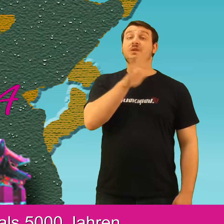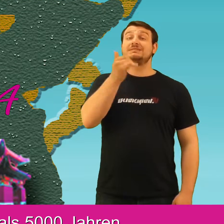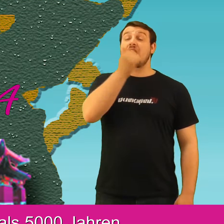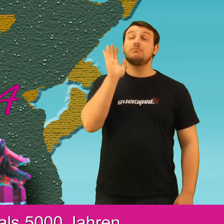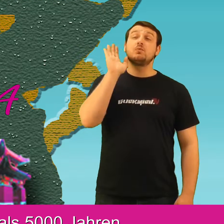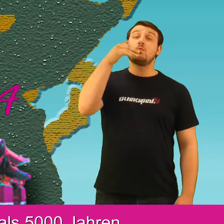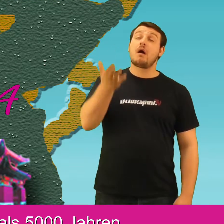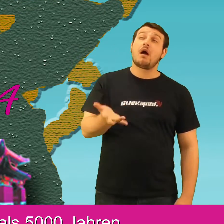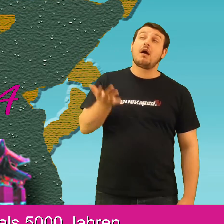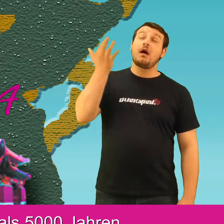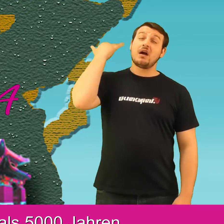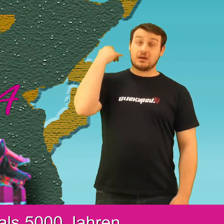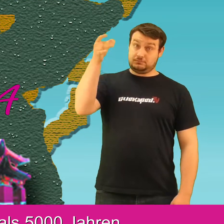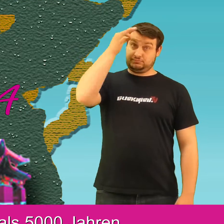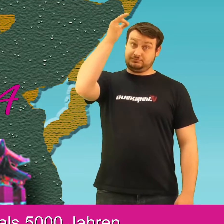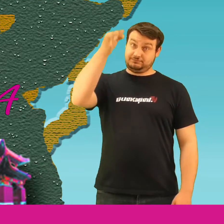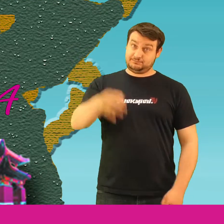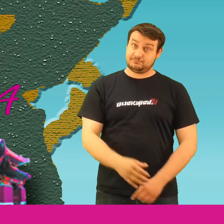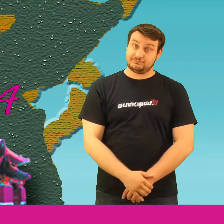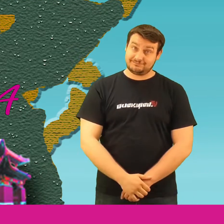Und das vor mehr als 5000 Jahren.